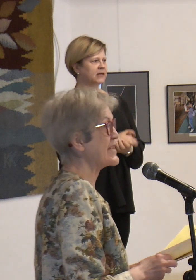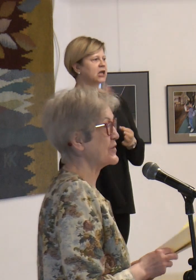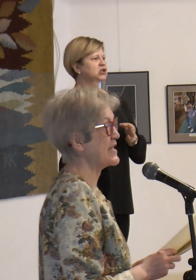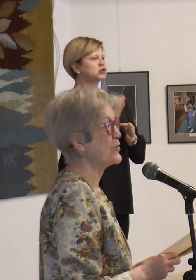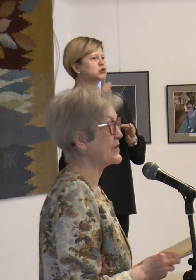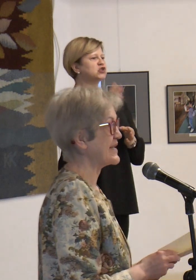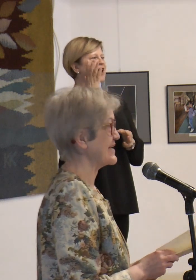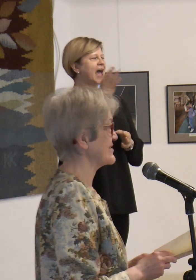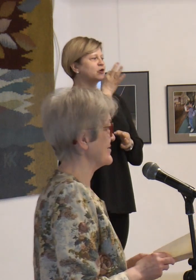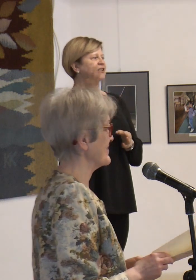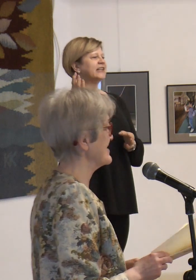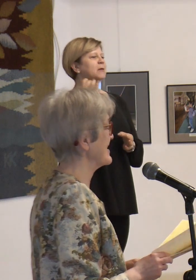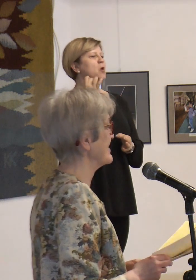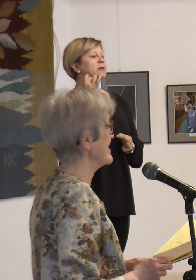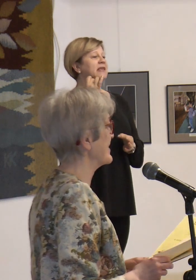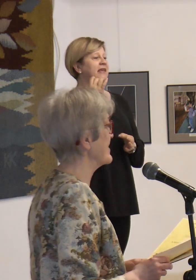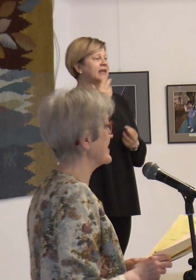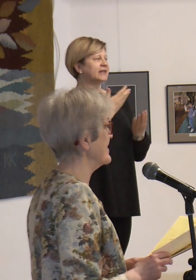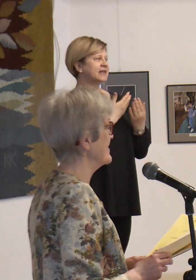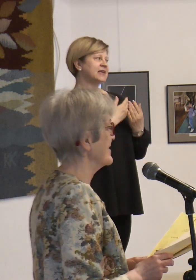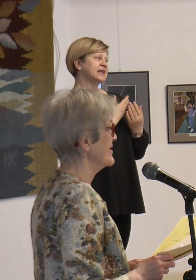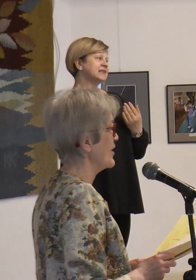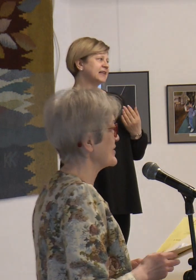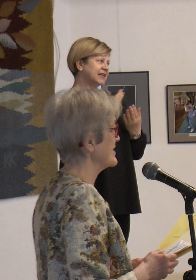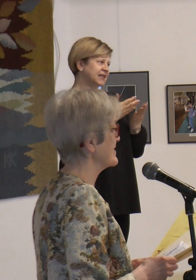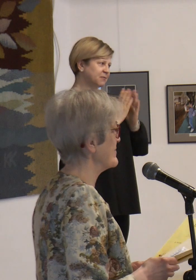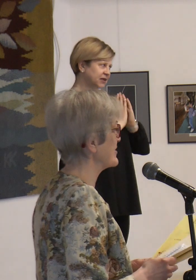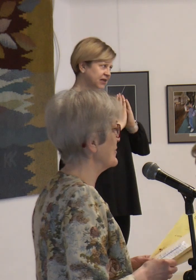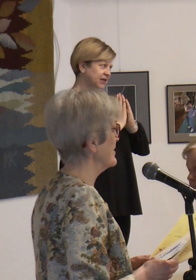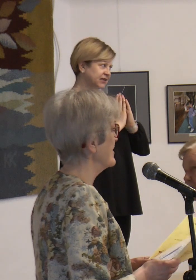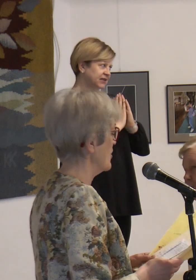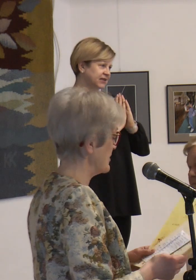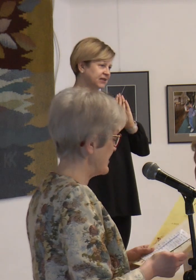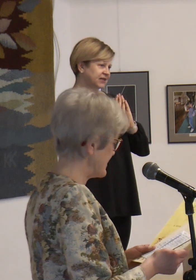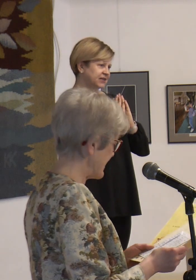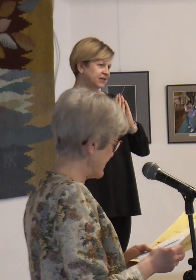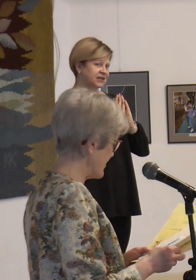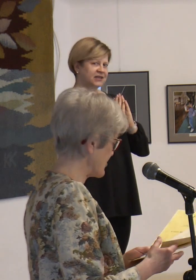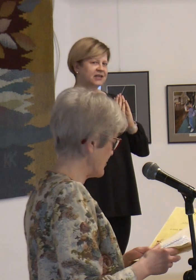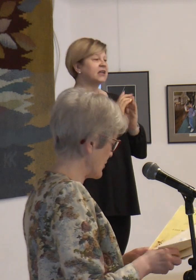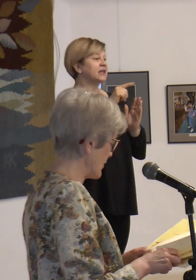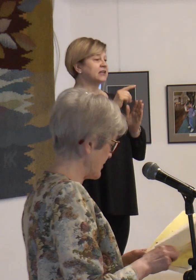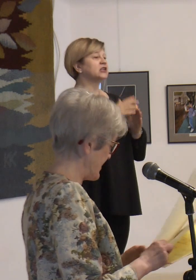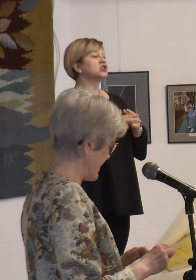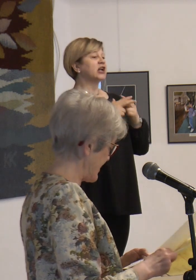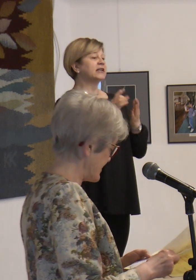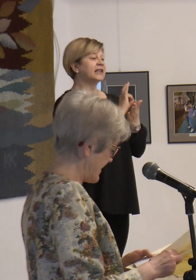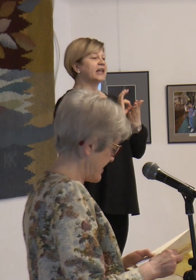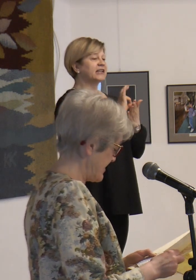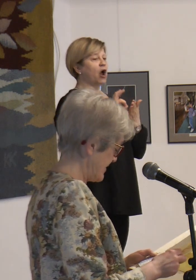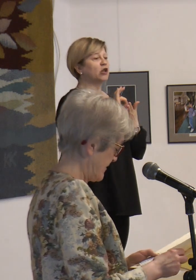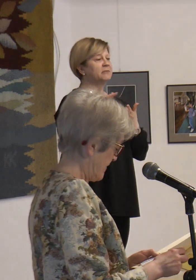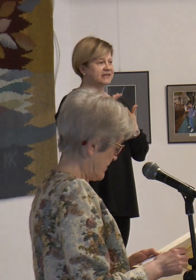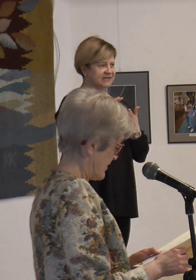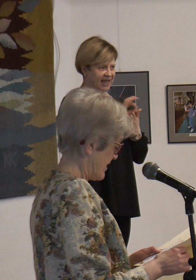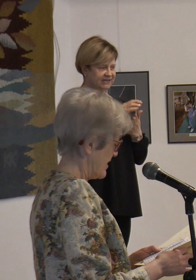Szűcs Károlyné Böbikét szeretném kérni, aki remekül adminisztrálta is a dolgokat, mondjál az